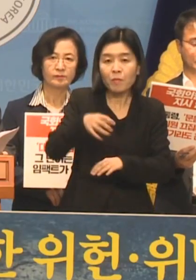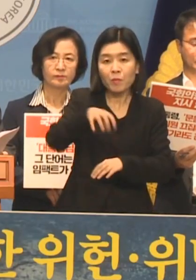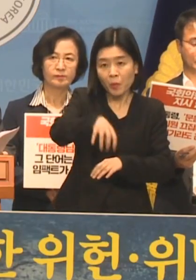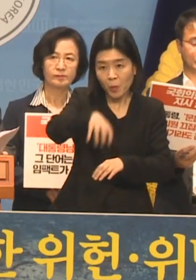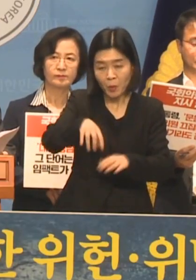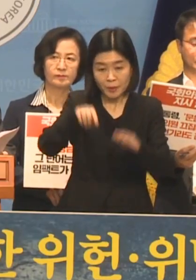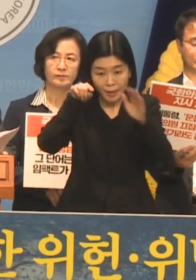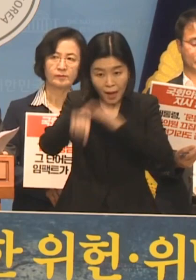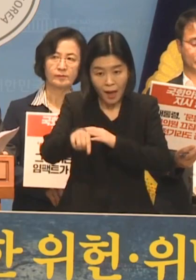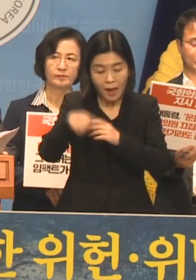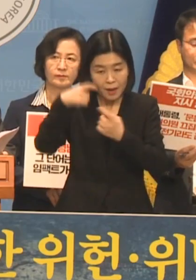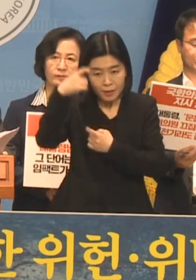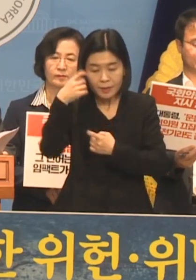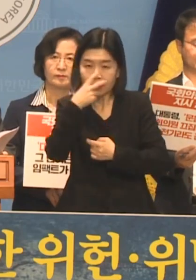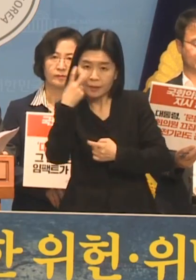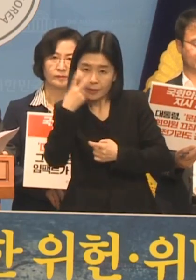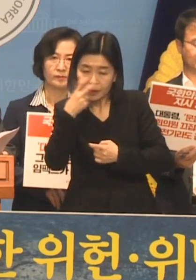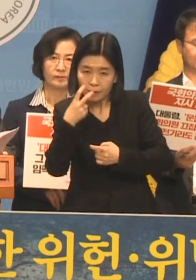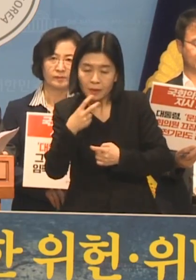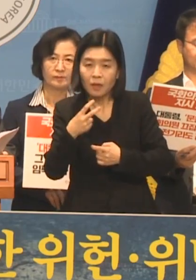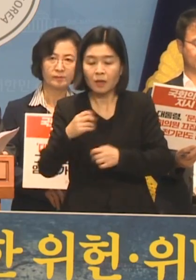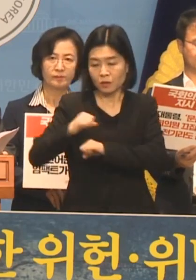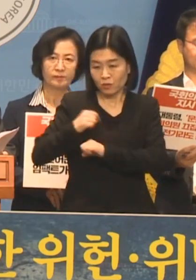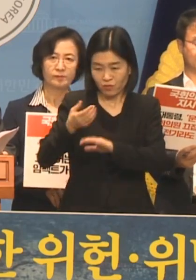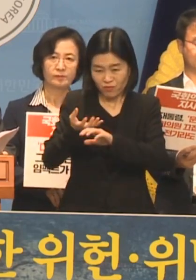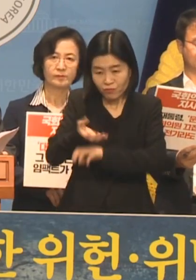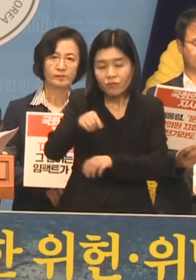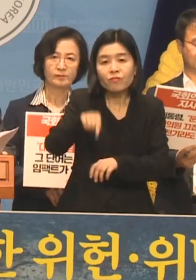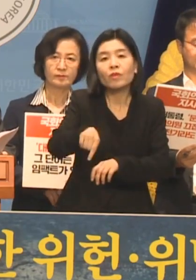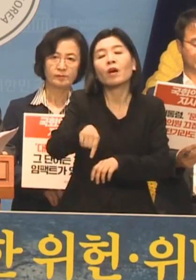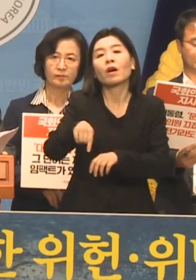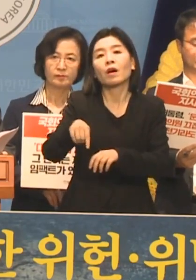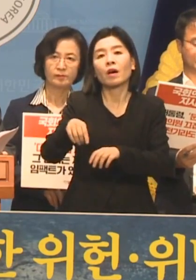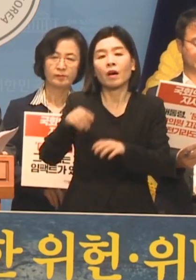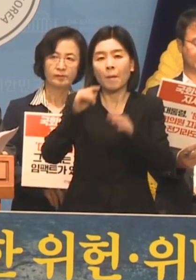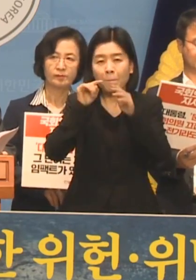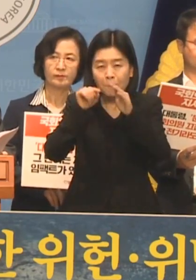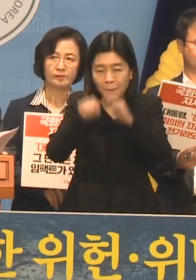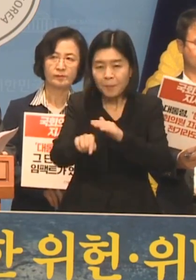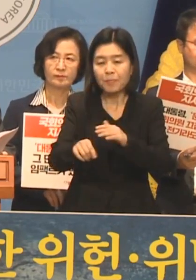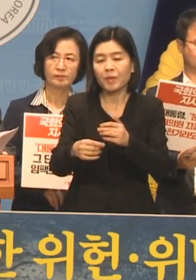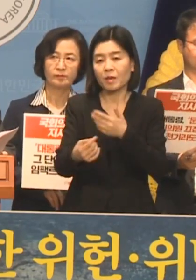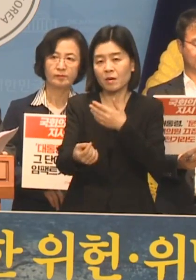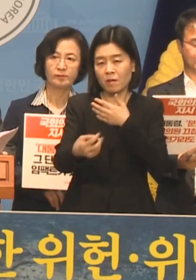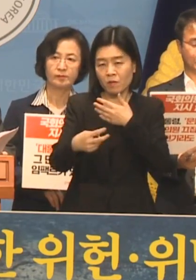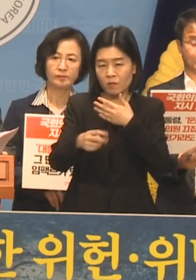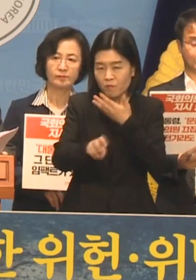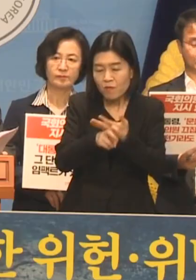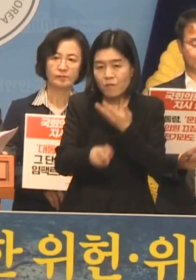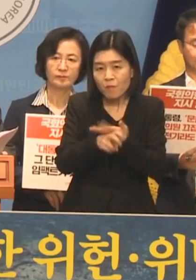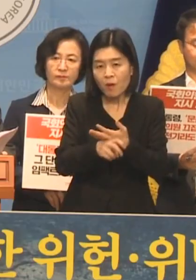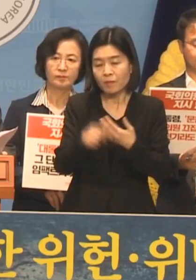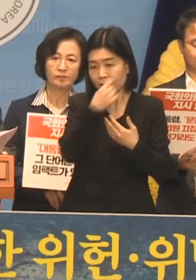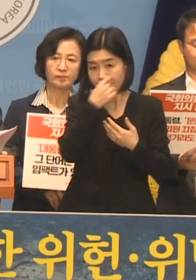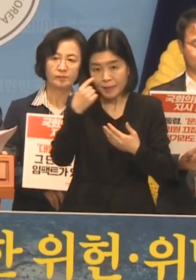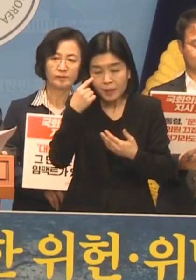현장 조사를 진행하면서 계엄의 위헌, 위법성을 입증할 증거와 증언을